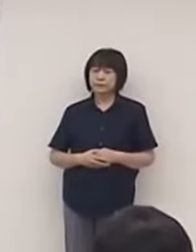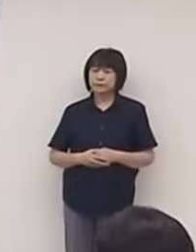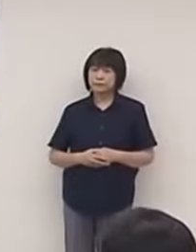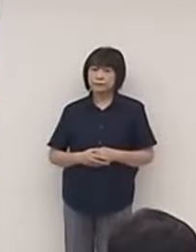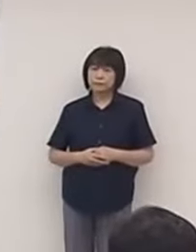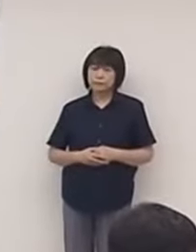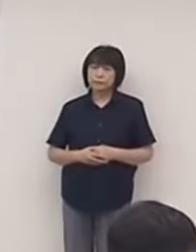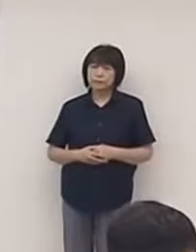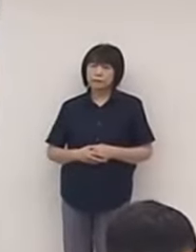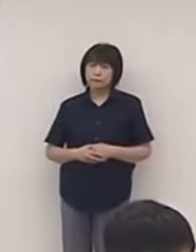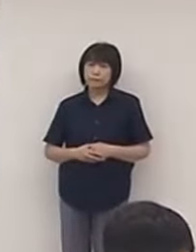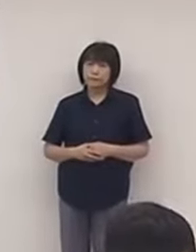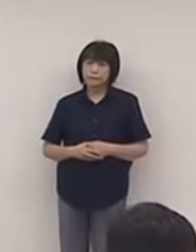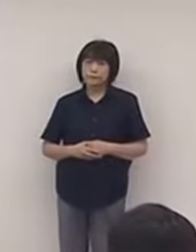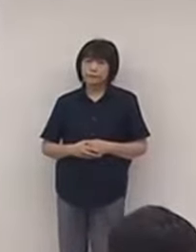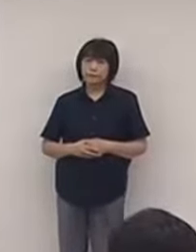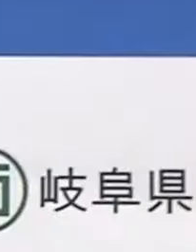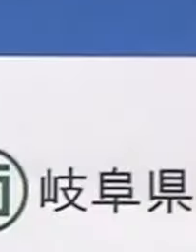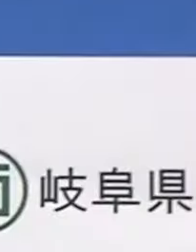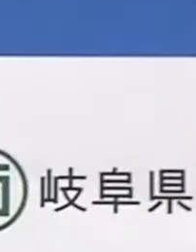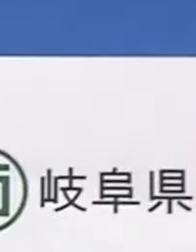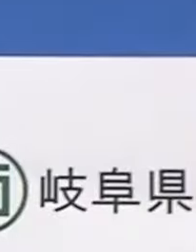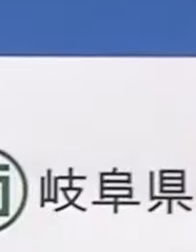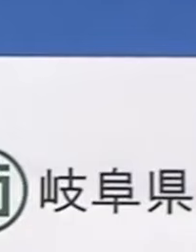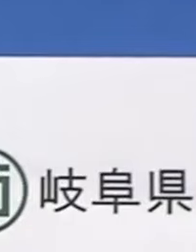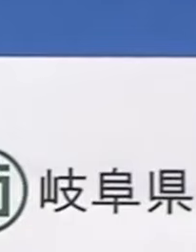やの治なでは